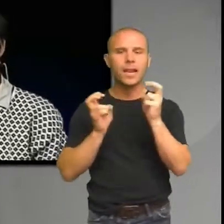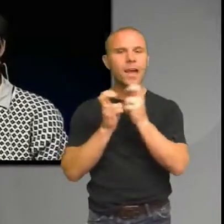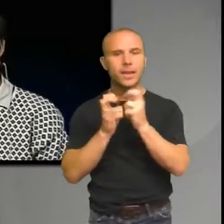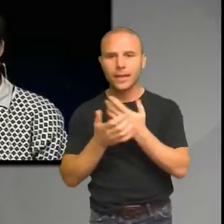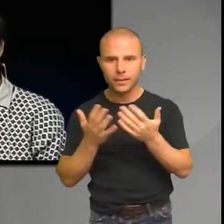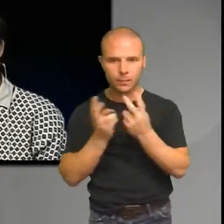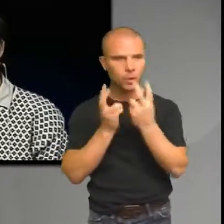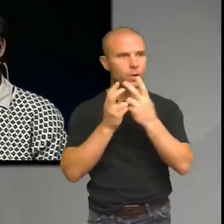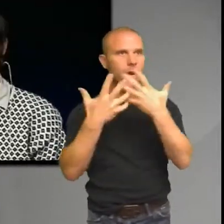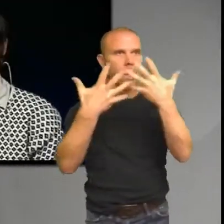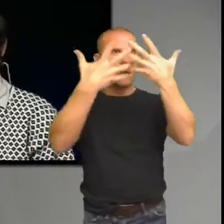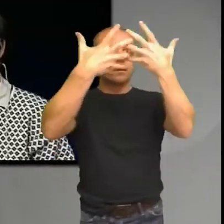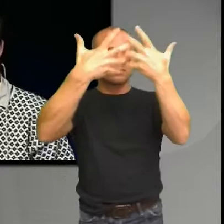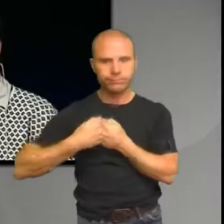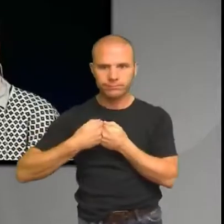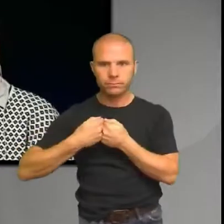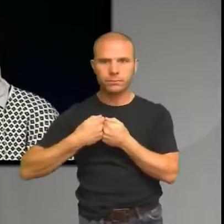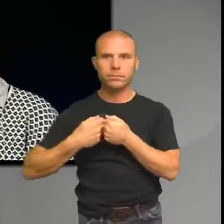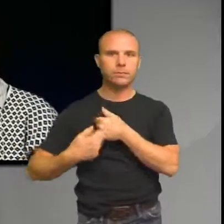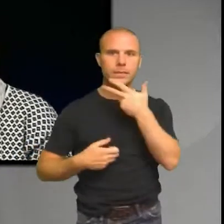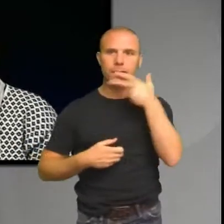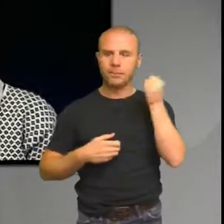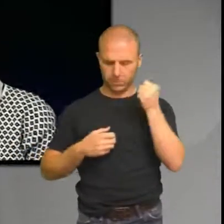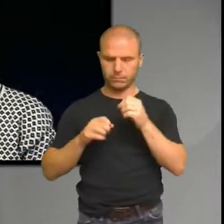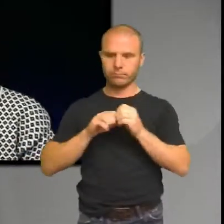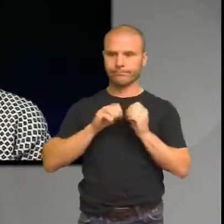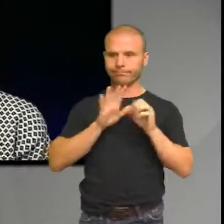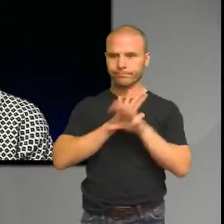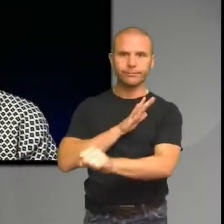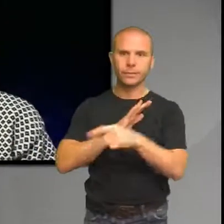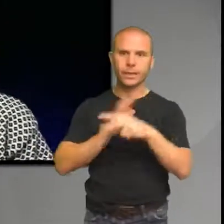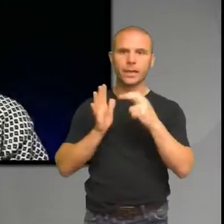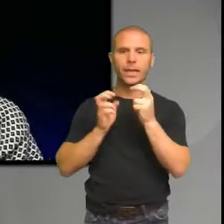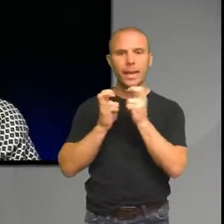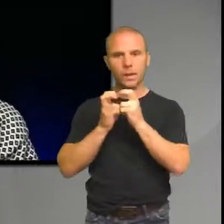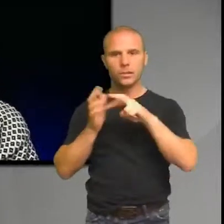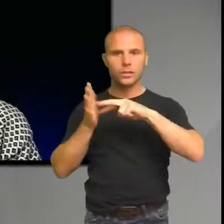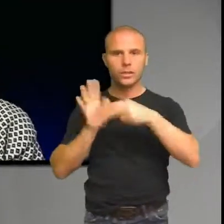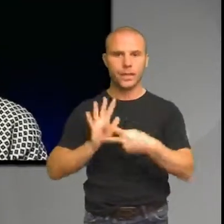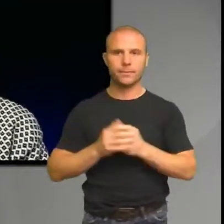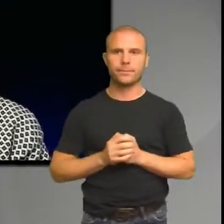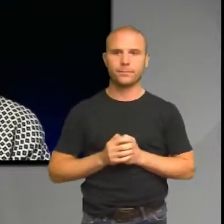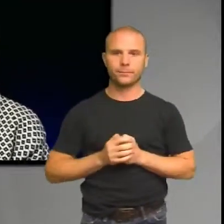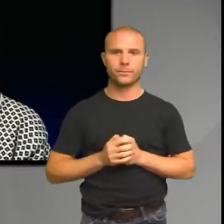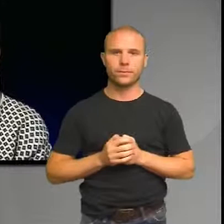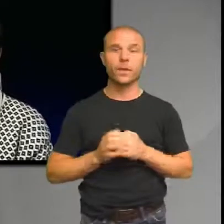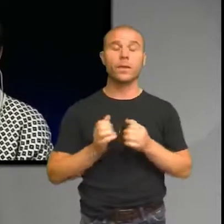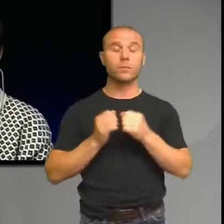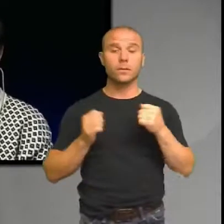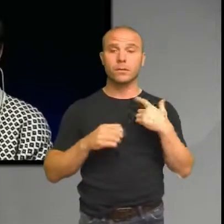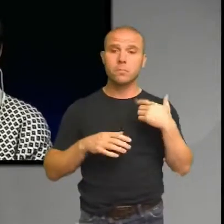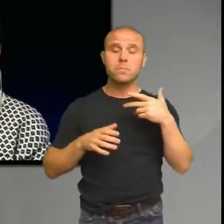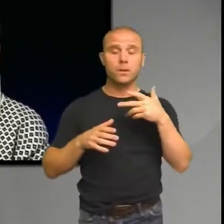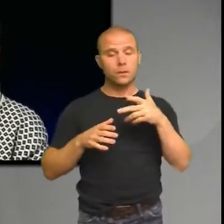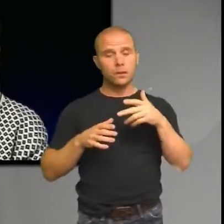väljer den lättaste vägen in i jordens magnetfält. Så var det i elledningarna. Men trots vägen längs